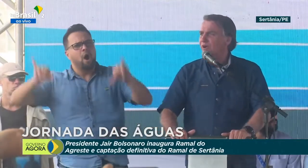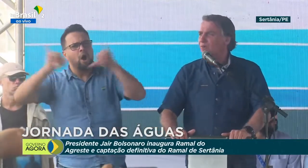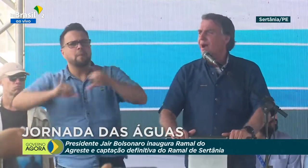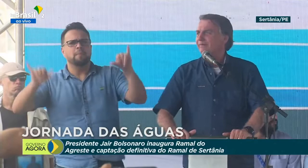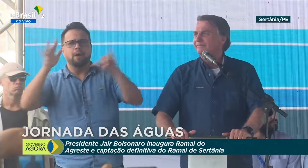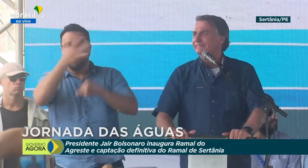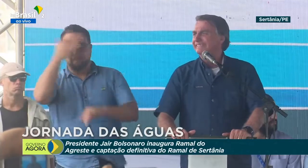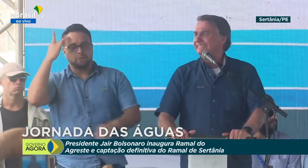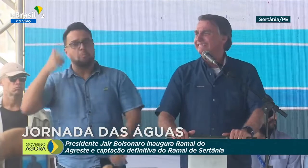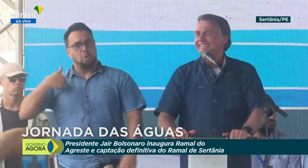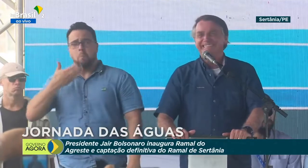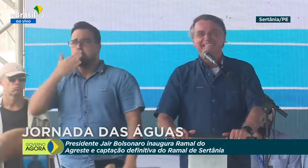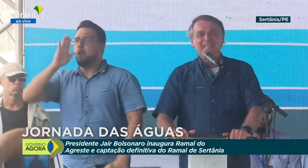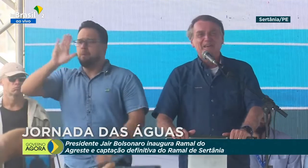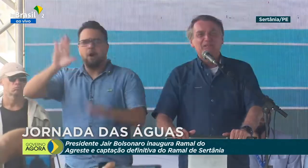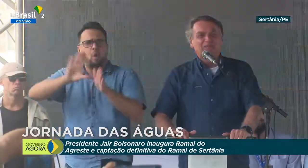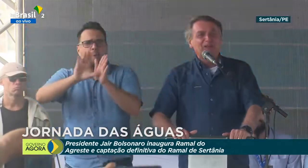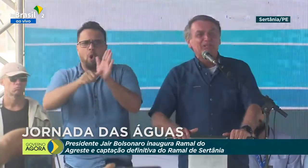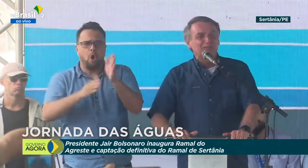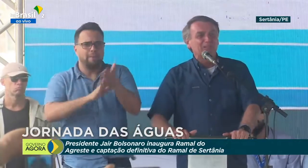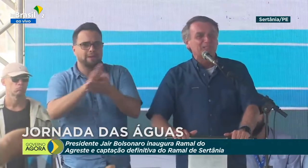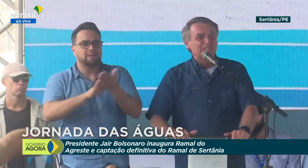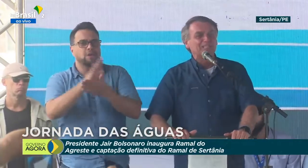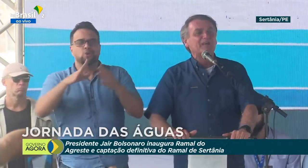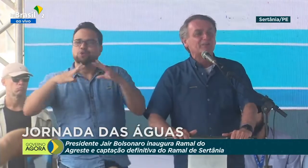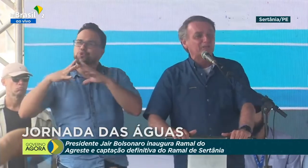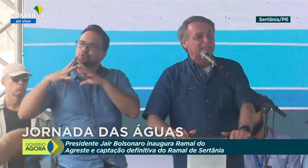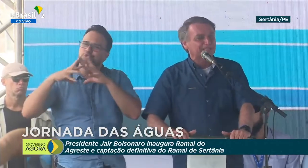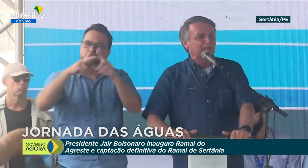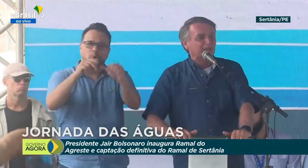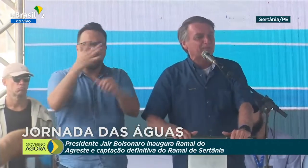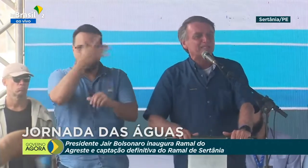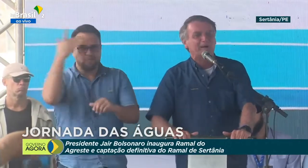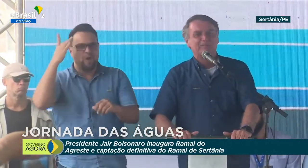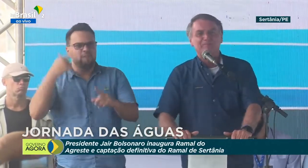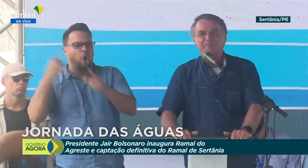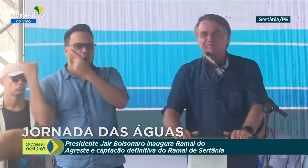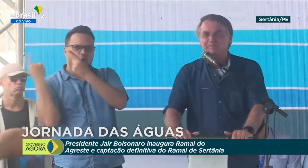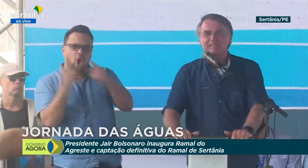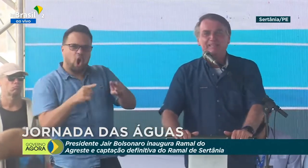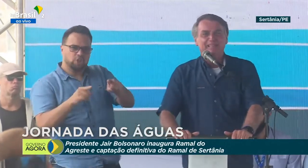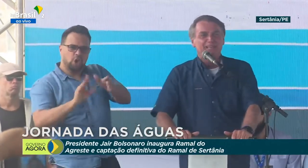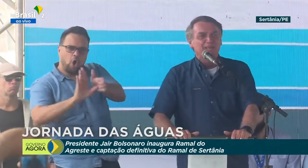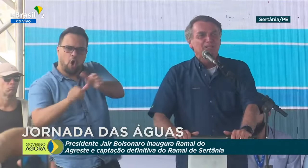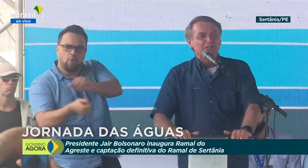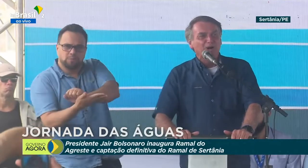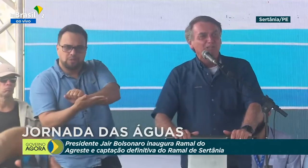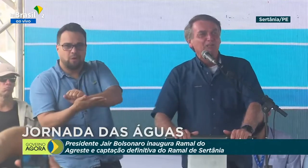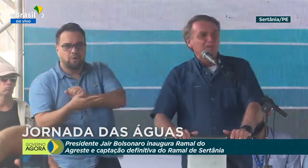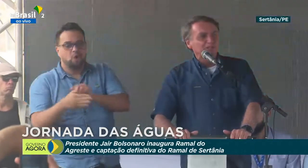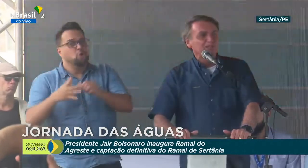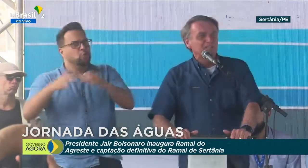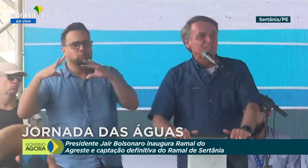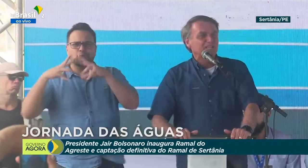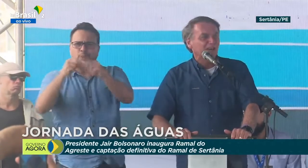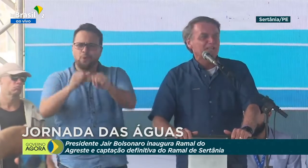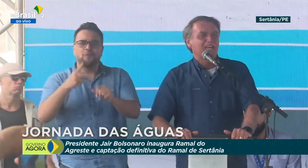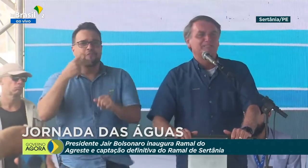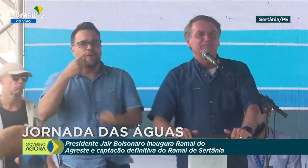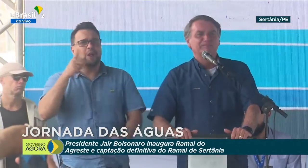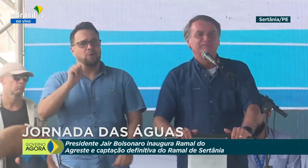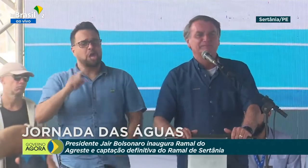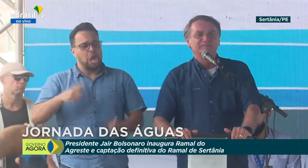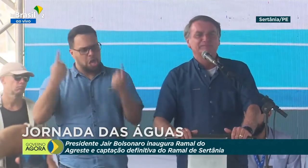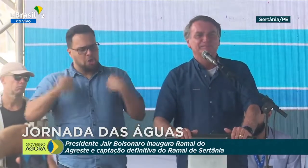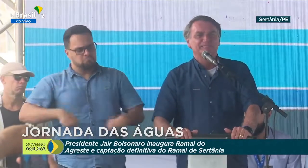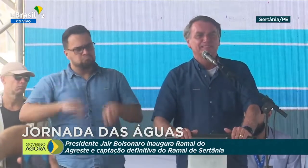que não vai roubar. Todo mundo disse que vai combater a corrupção. Todo mundo disse que é